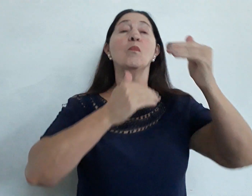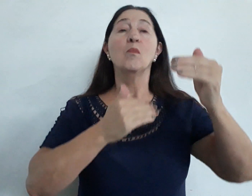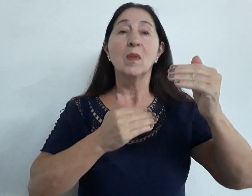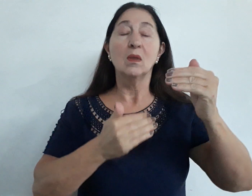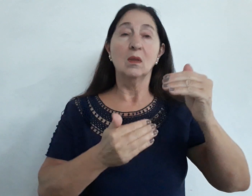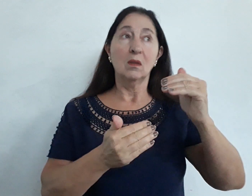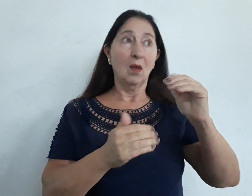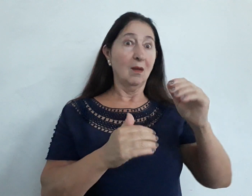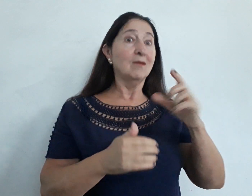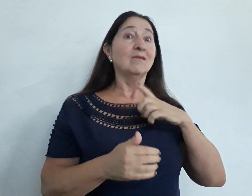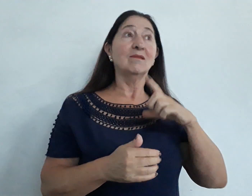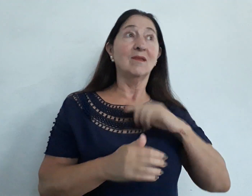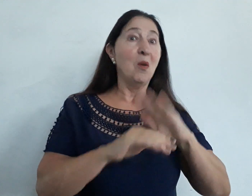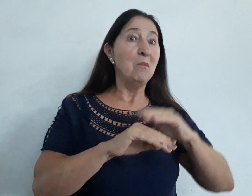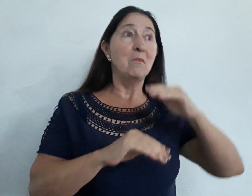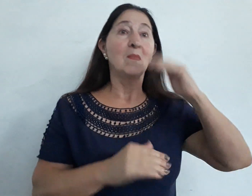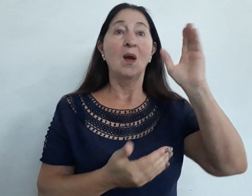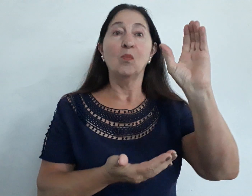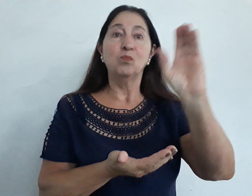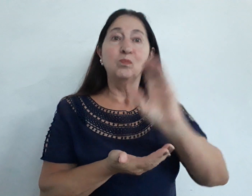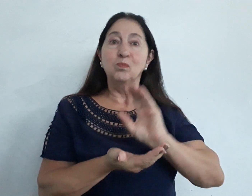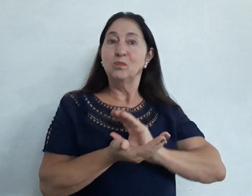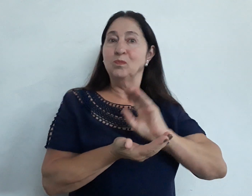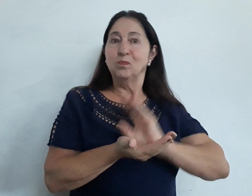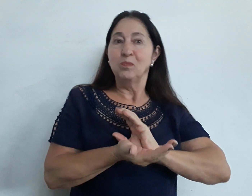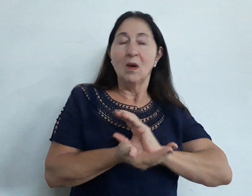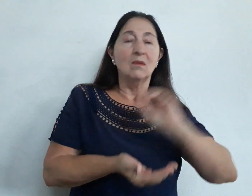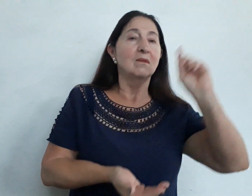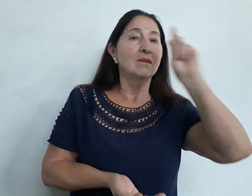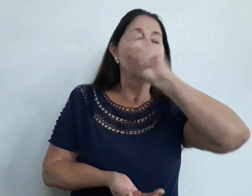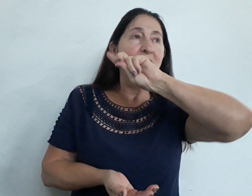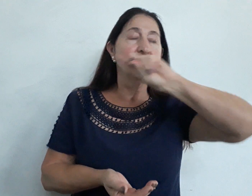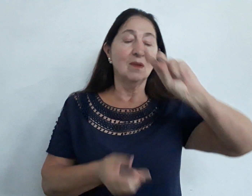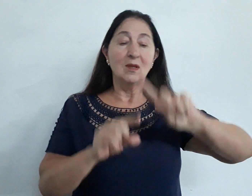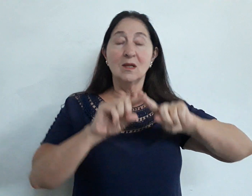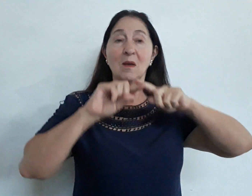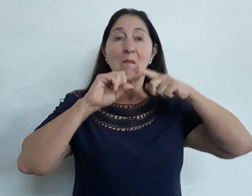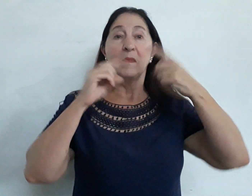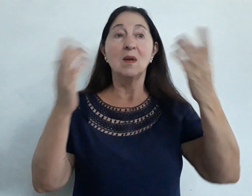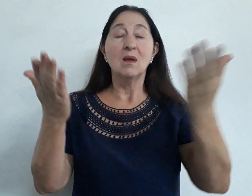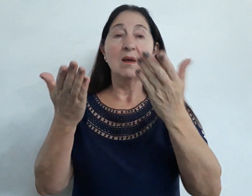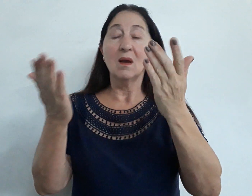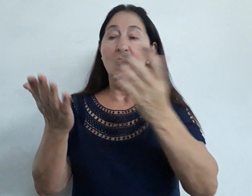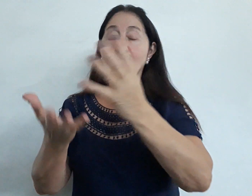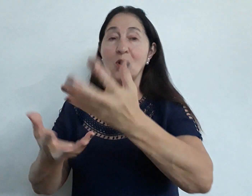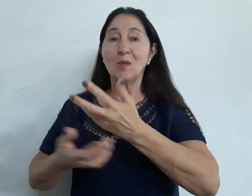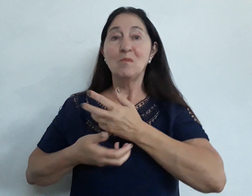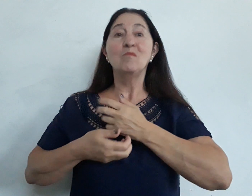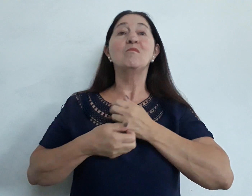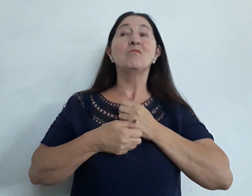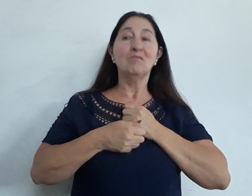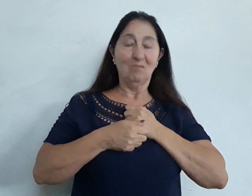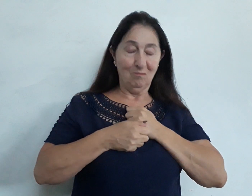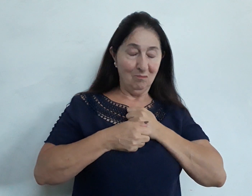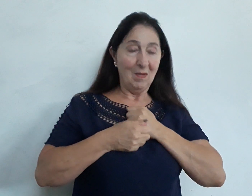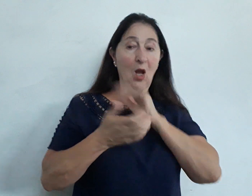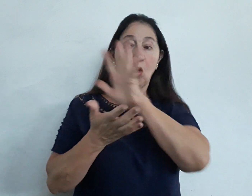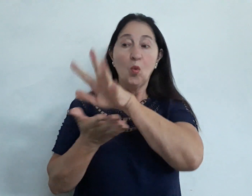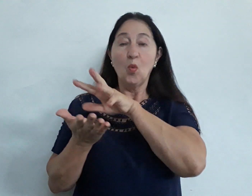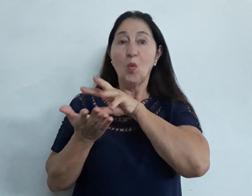O Senhor multiplica para que eu, tendo agora nas minhas mãos, eu possa também fazer o que Ele fez. O dom